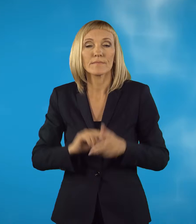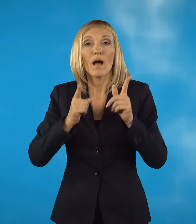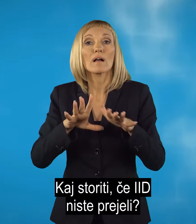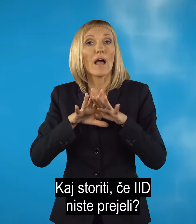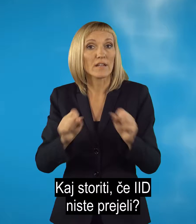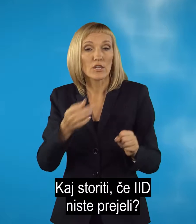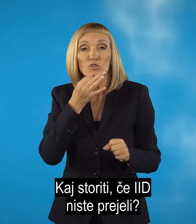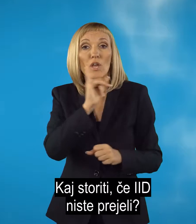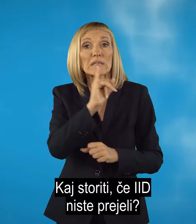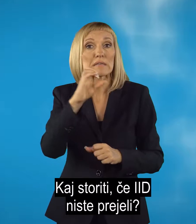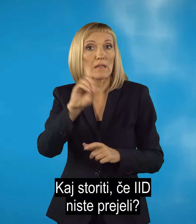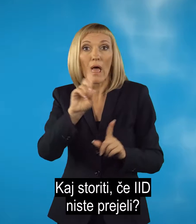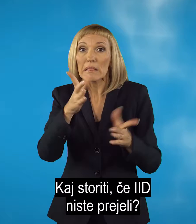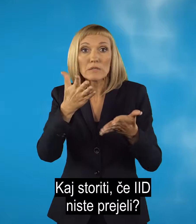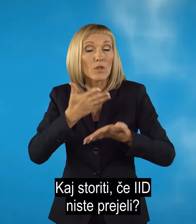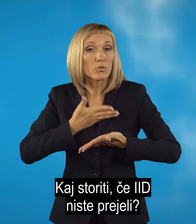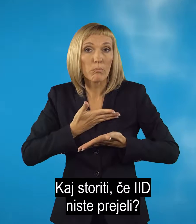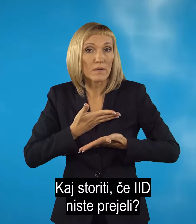Kaj storiti, če IID niste prejeli?